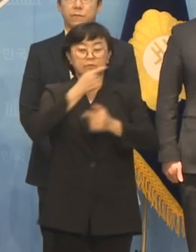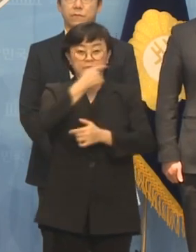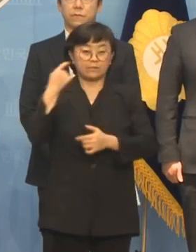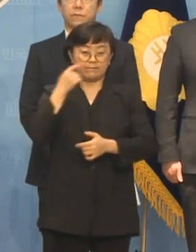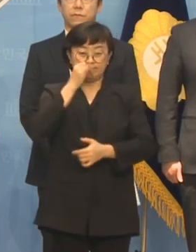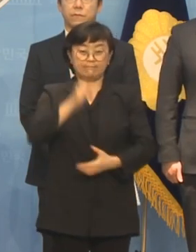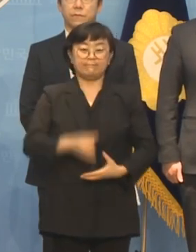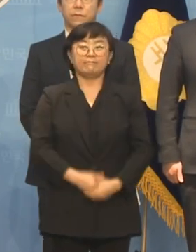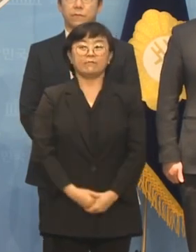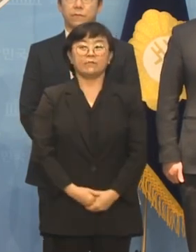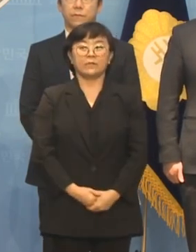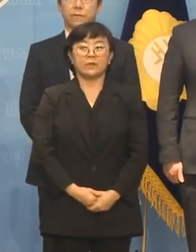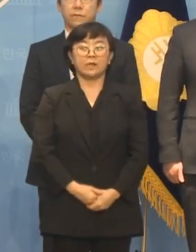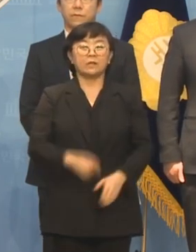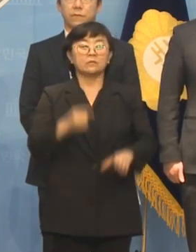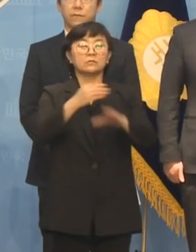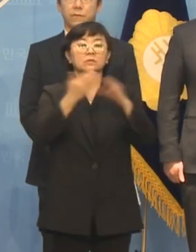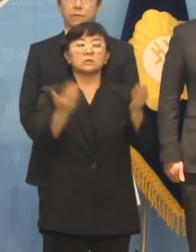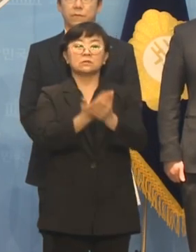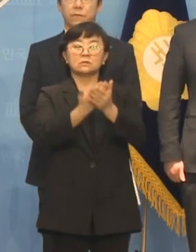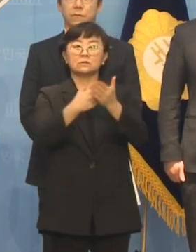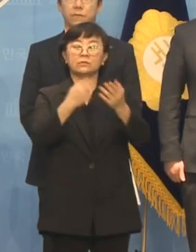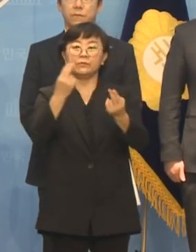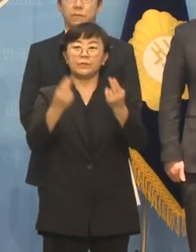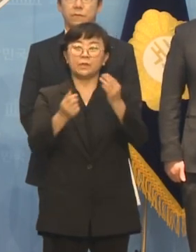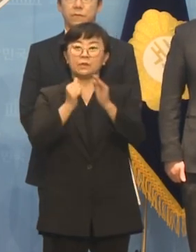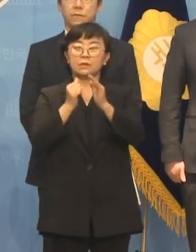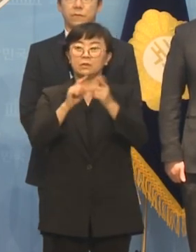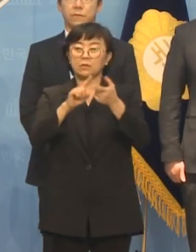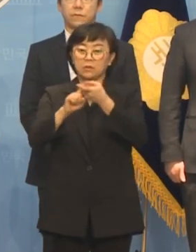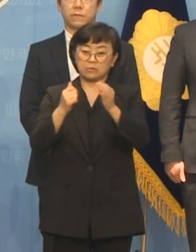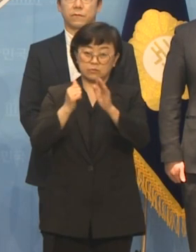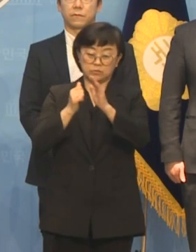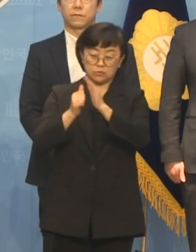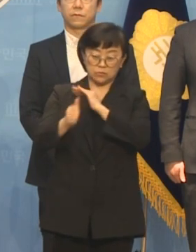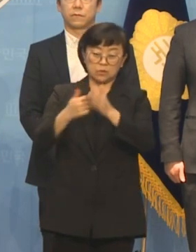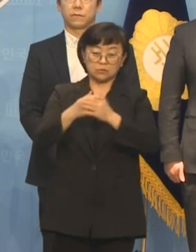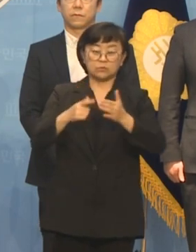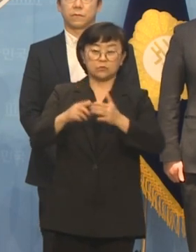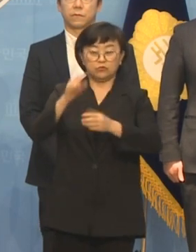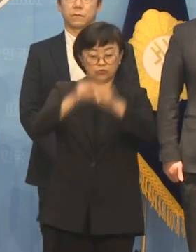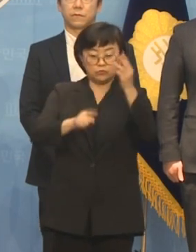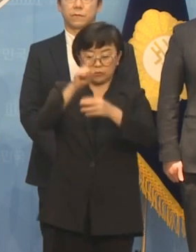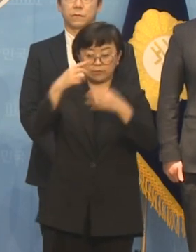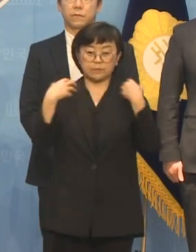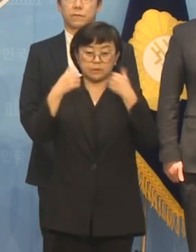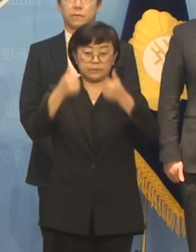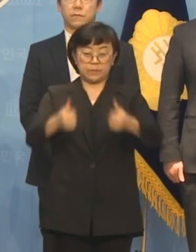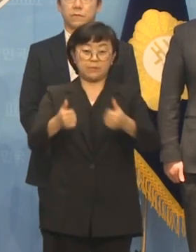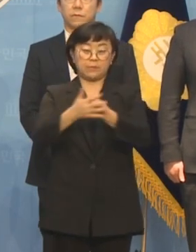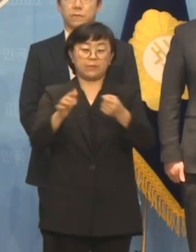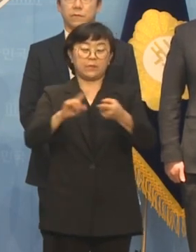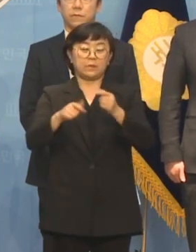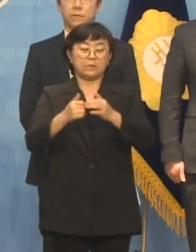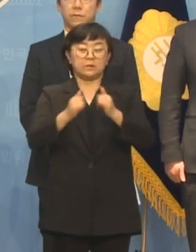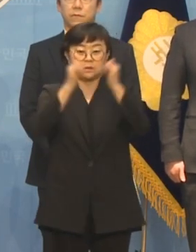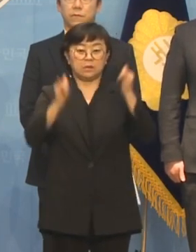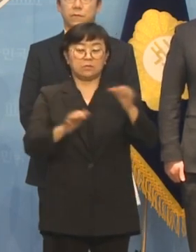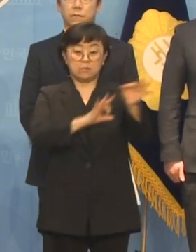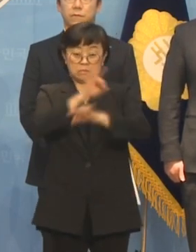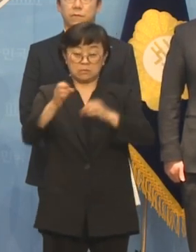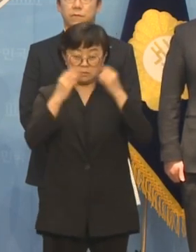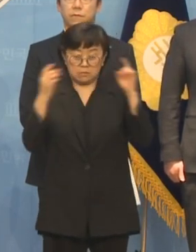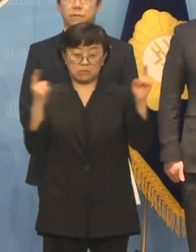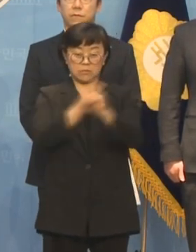재확인합니다. 민주진보진영의 비례연합정당 추진은 윤석열 심판과 함께 정치개혁을 비롯한 사회경제적